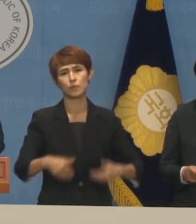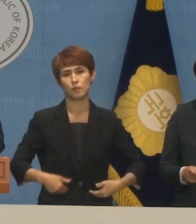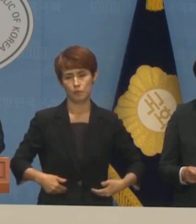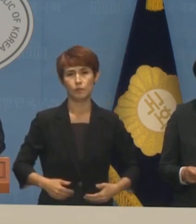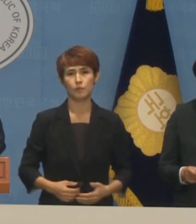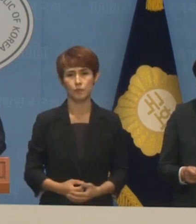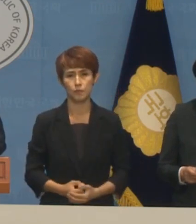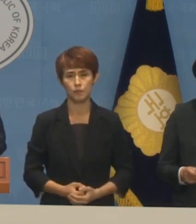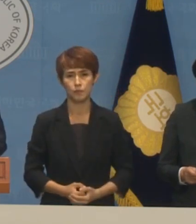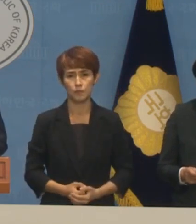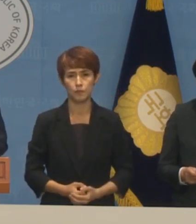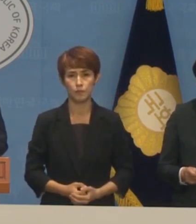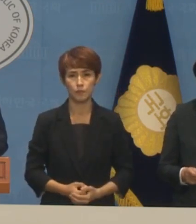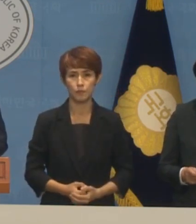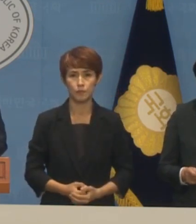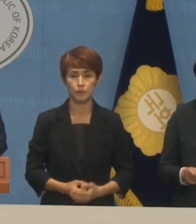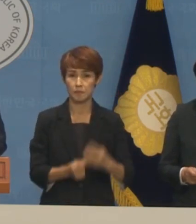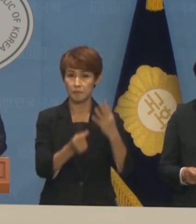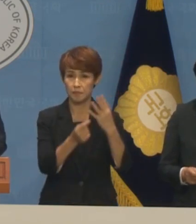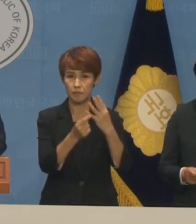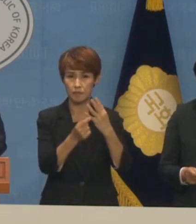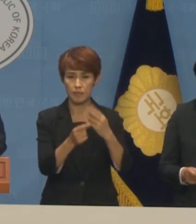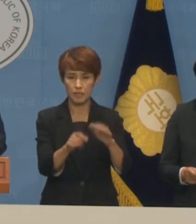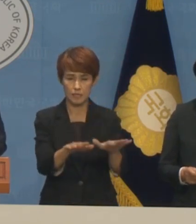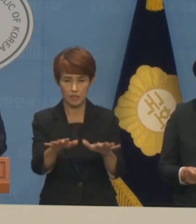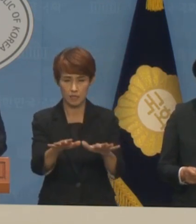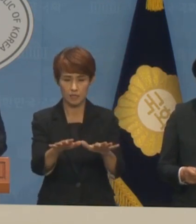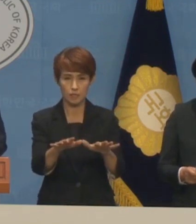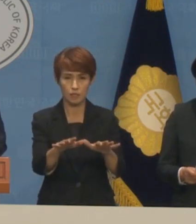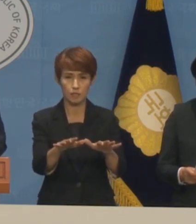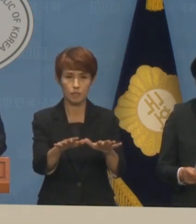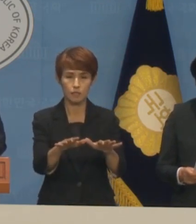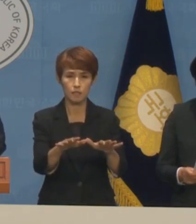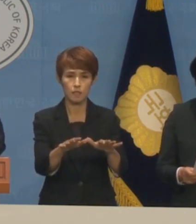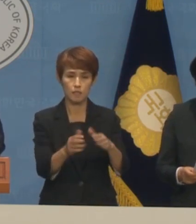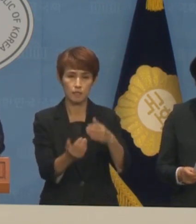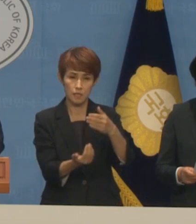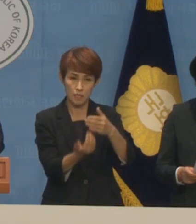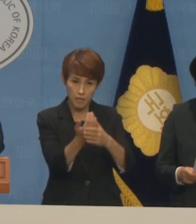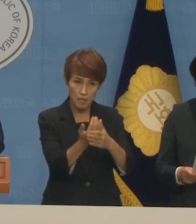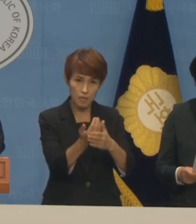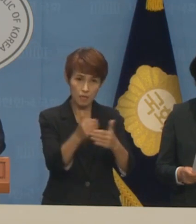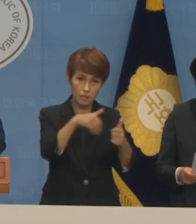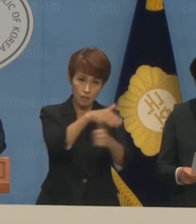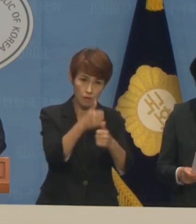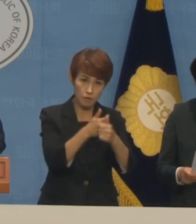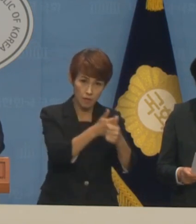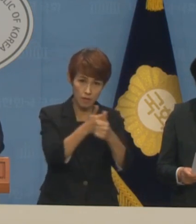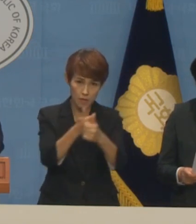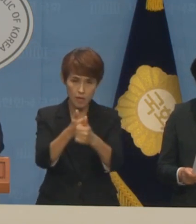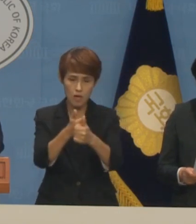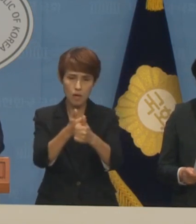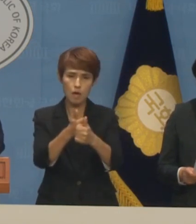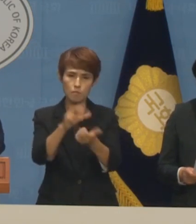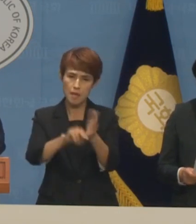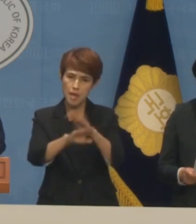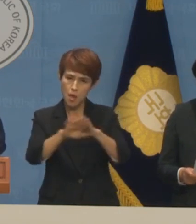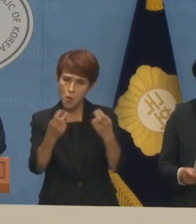합니다. 마지막으로 지진 규모별 시뮬레이션 및 대응 매뉴얼을 만들어야